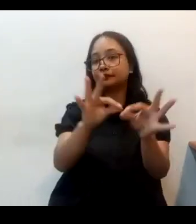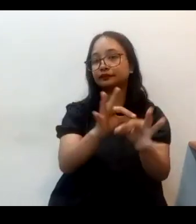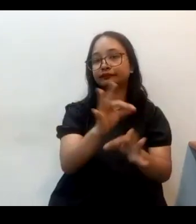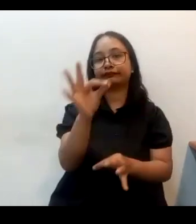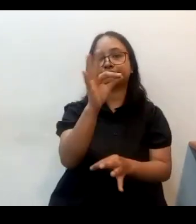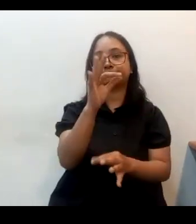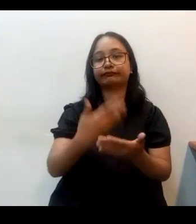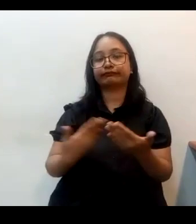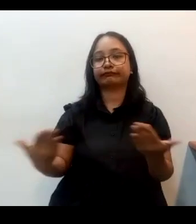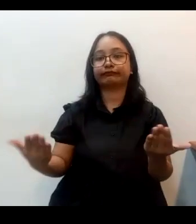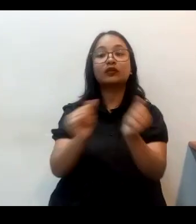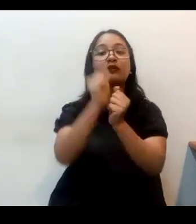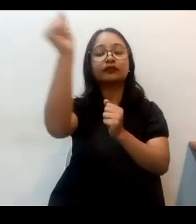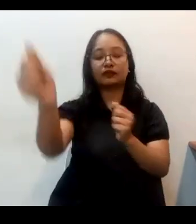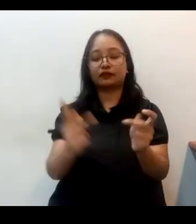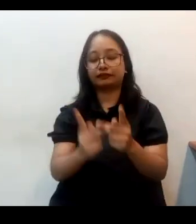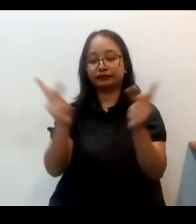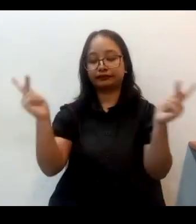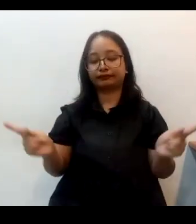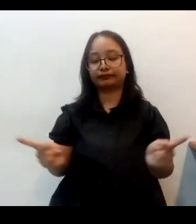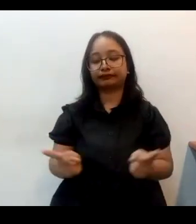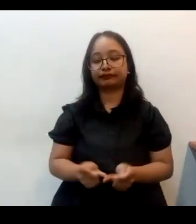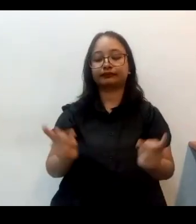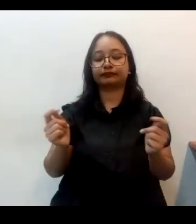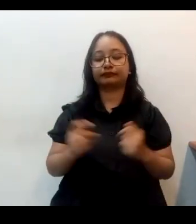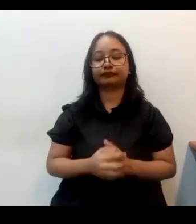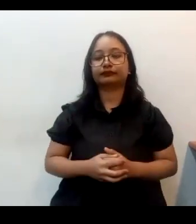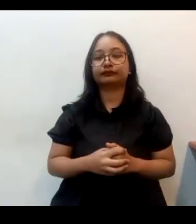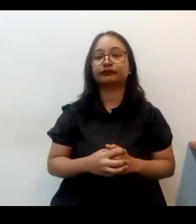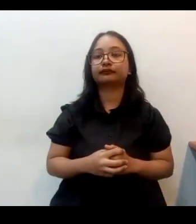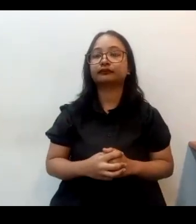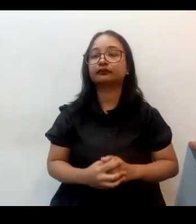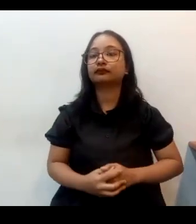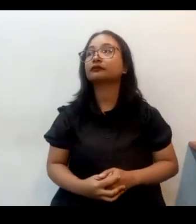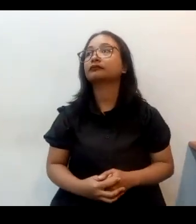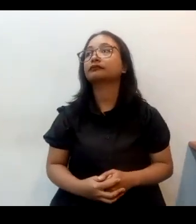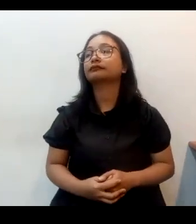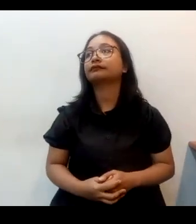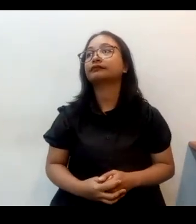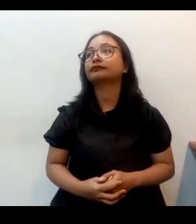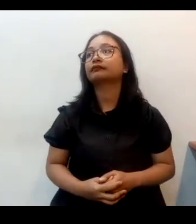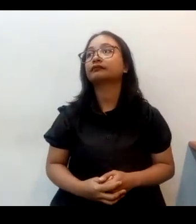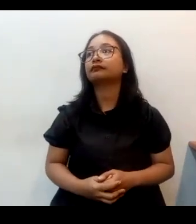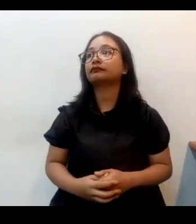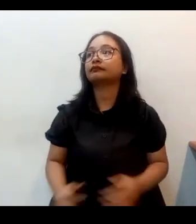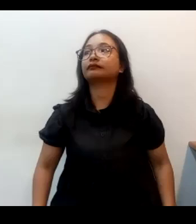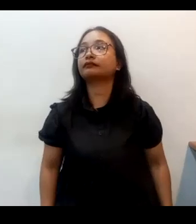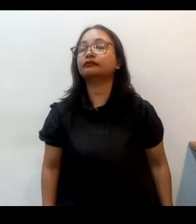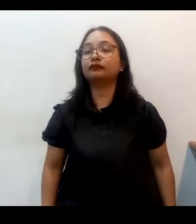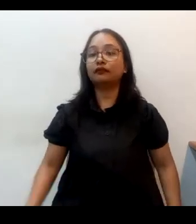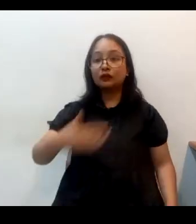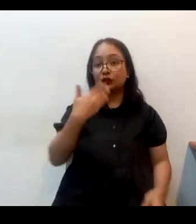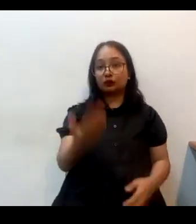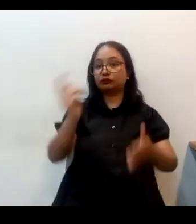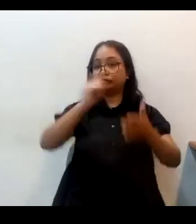po, inanais niya po na makita natin yung malalayong lugar, yung mga spiritual na bagay. So, have you tested your eyesight?